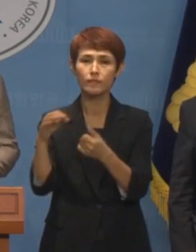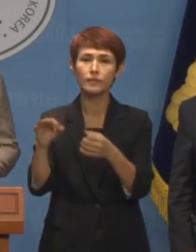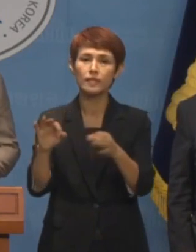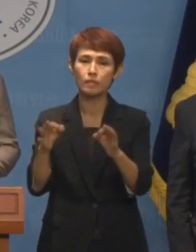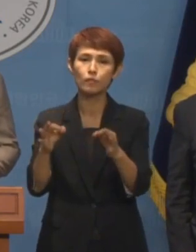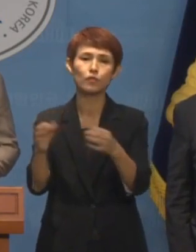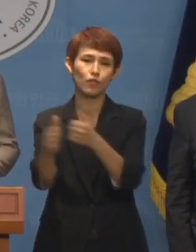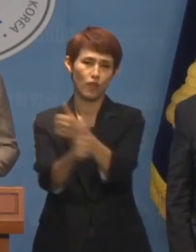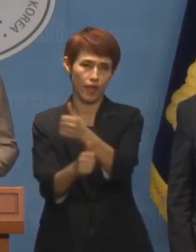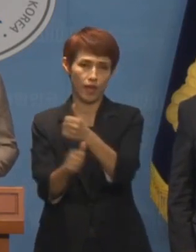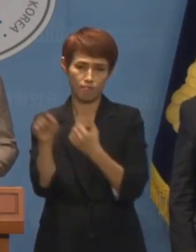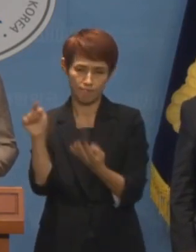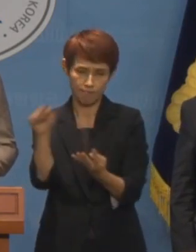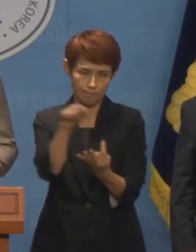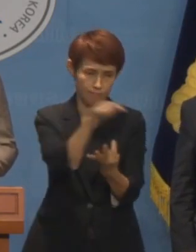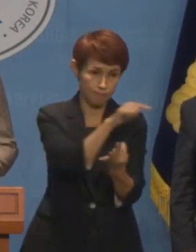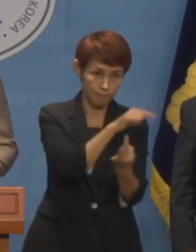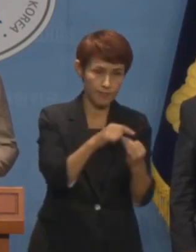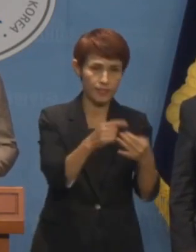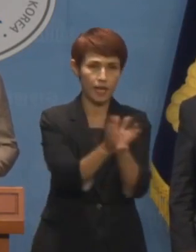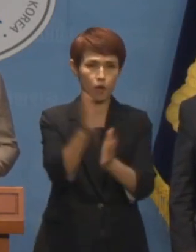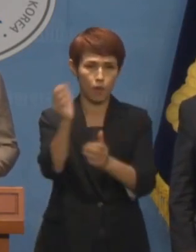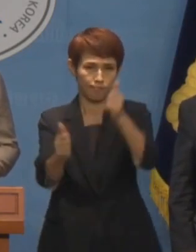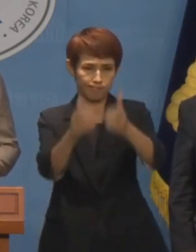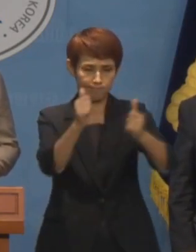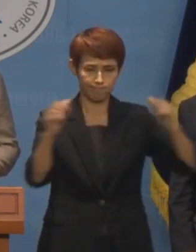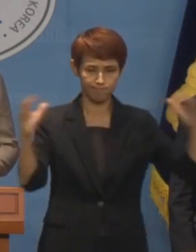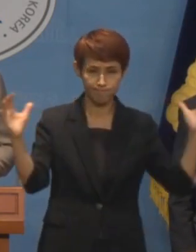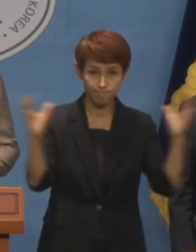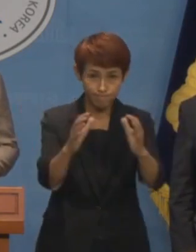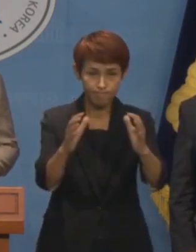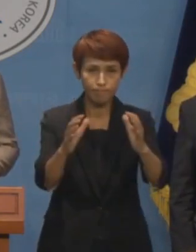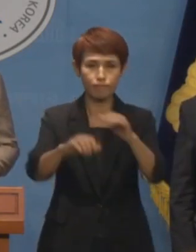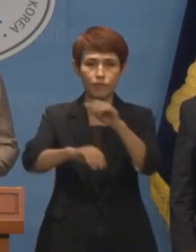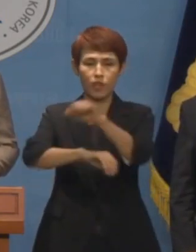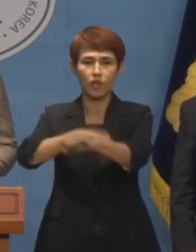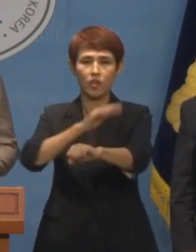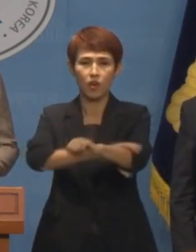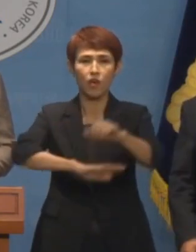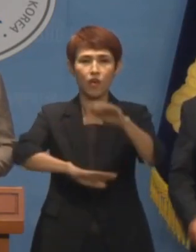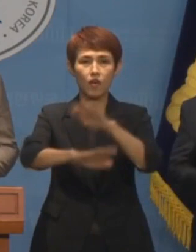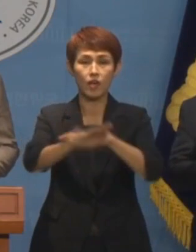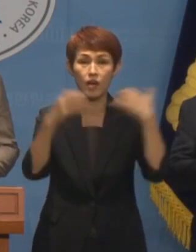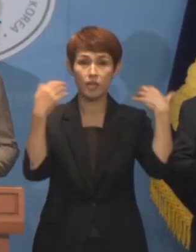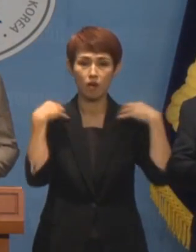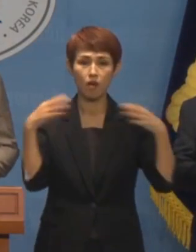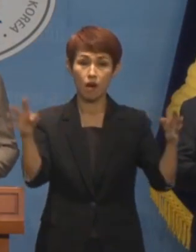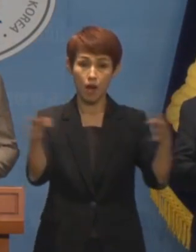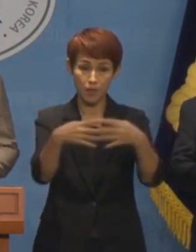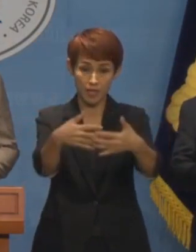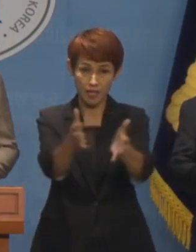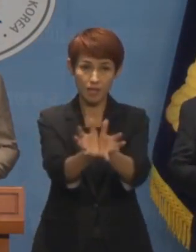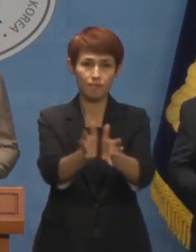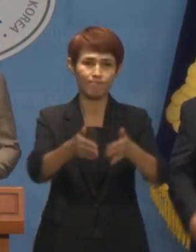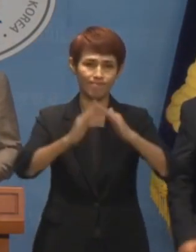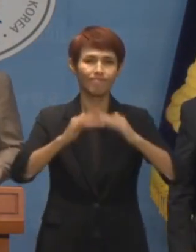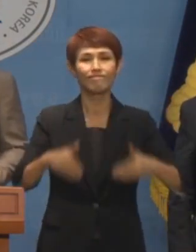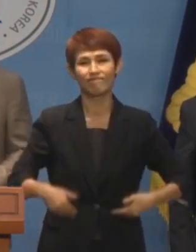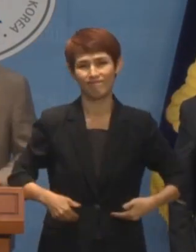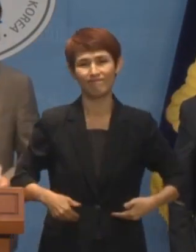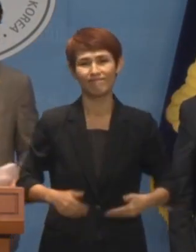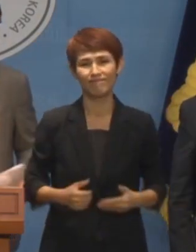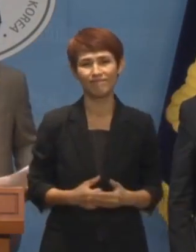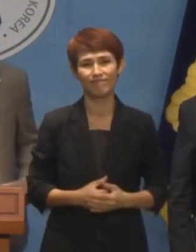등 관련 부처 장관들까지 아우르는 여야정 합의체도 출범되어야 할 것입니다.